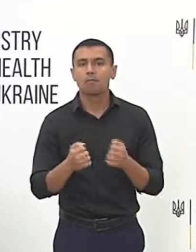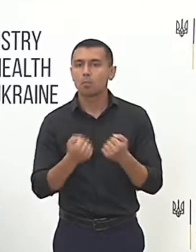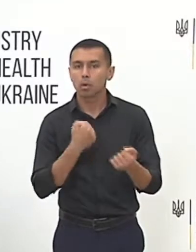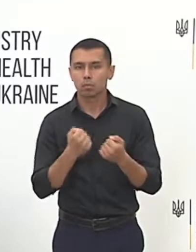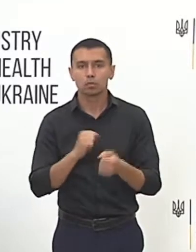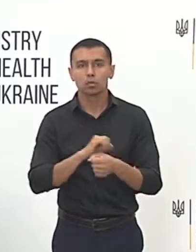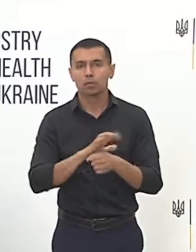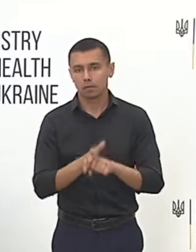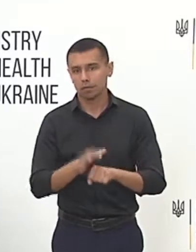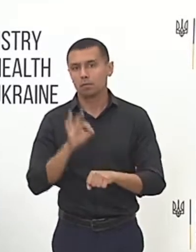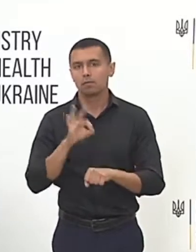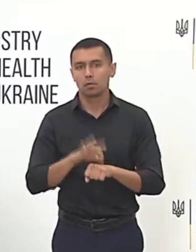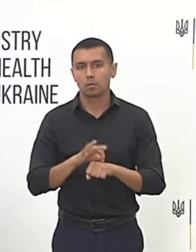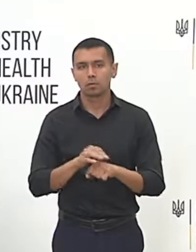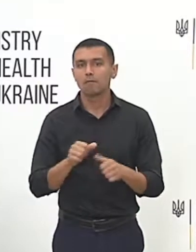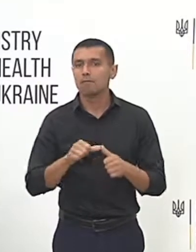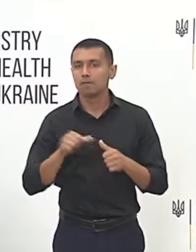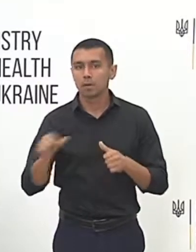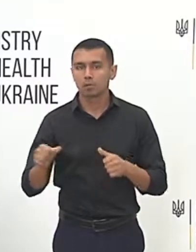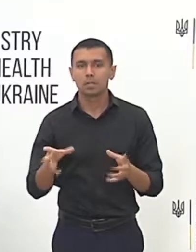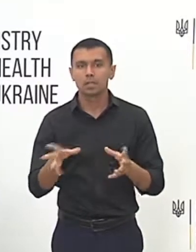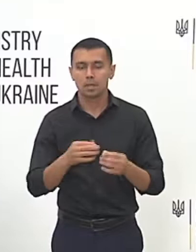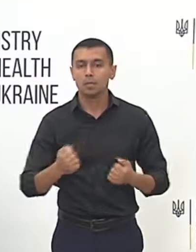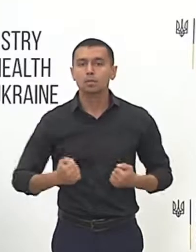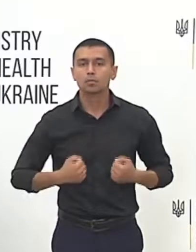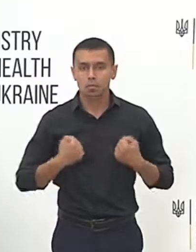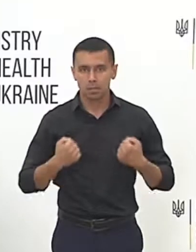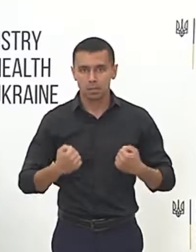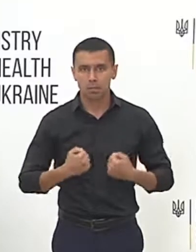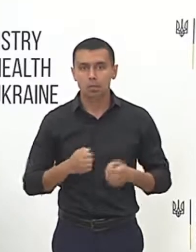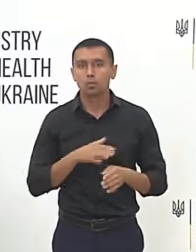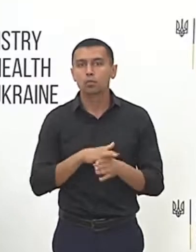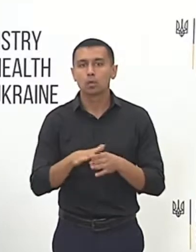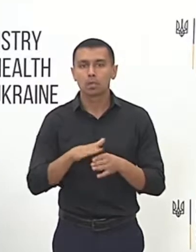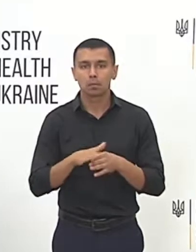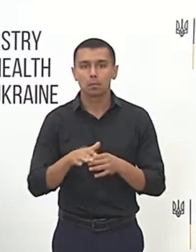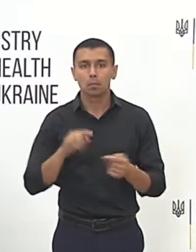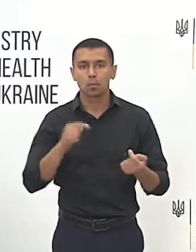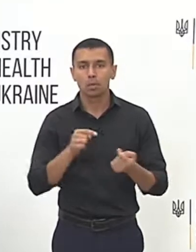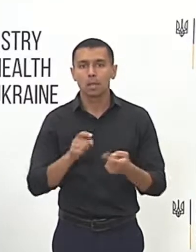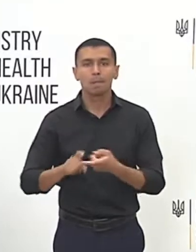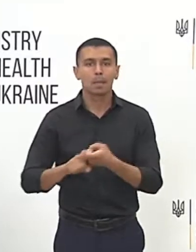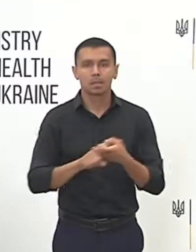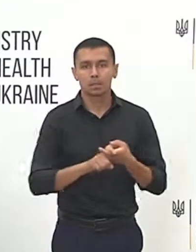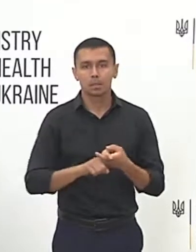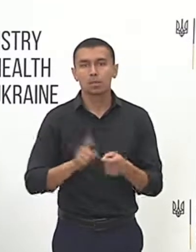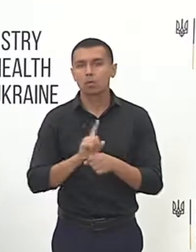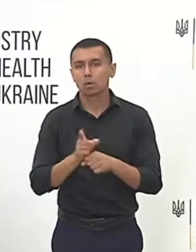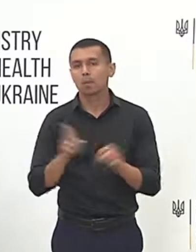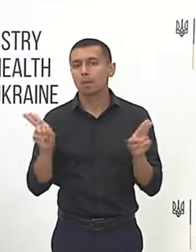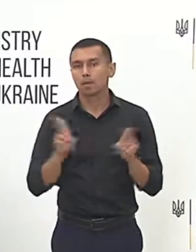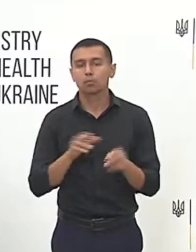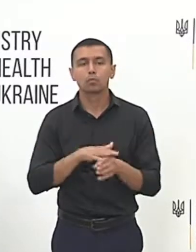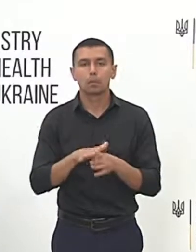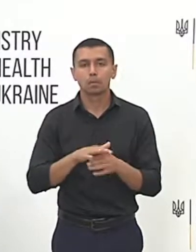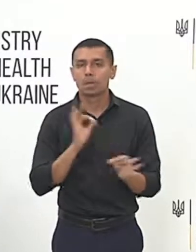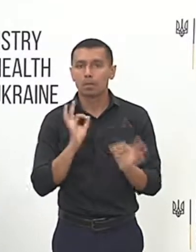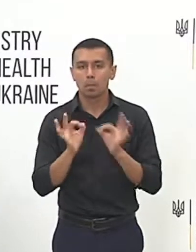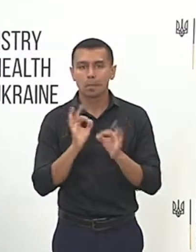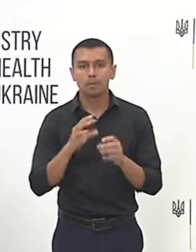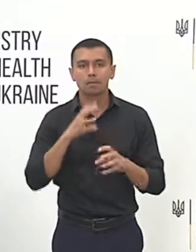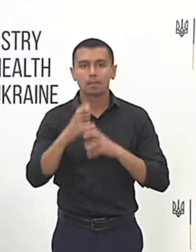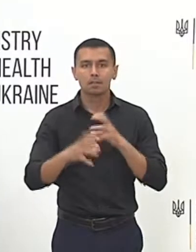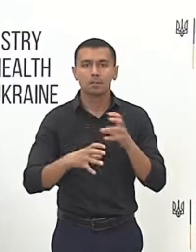з коронавірусною хворобою. Виключно спільними зусиллями, дотримуючись протиепідемічних норм і правил, дотримуючись